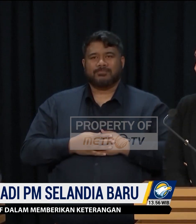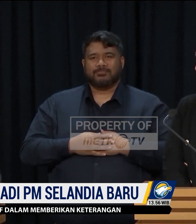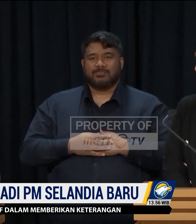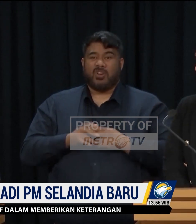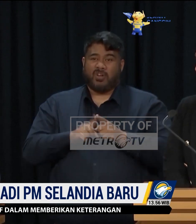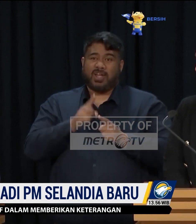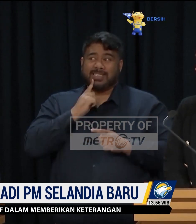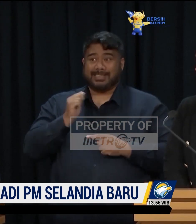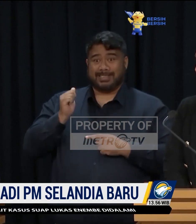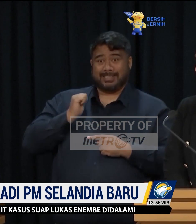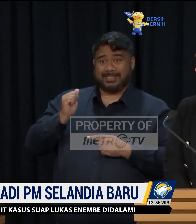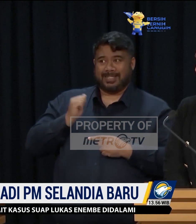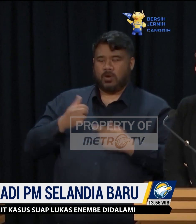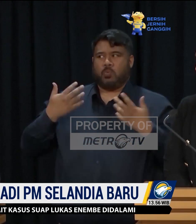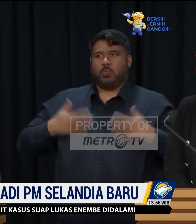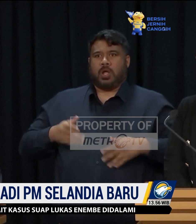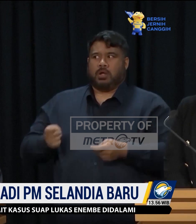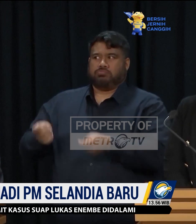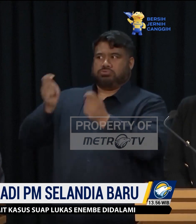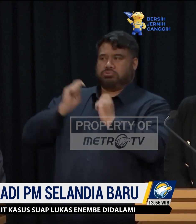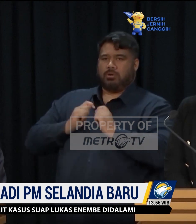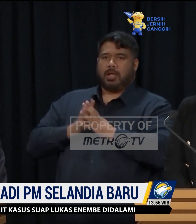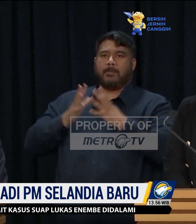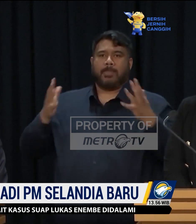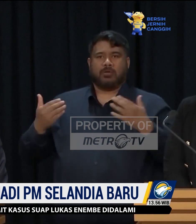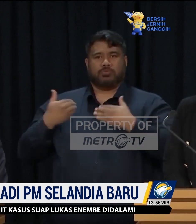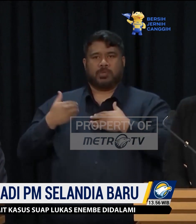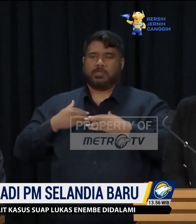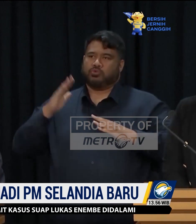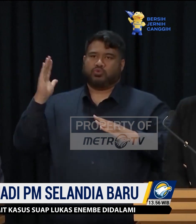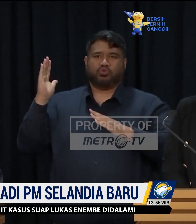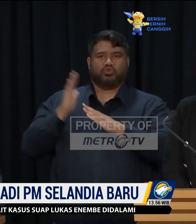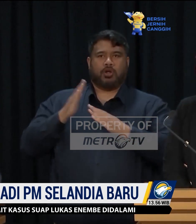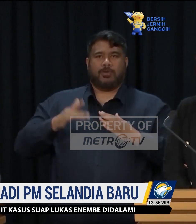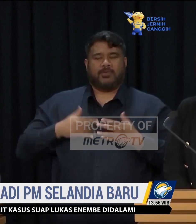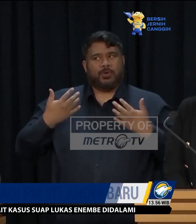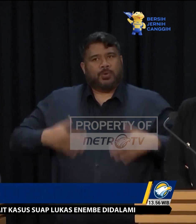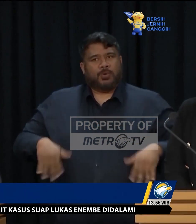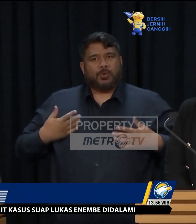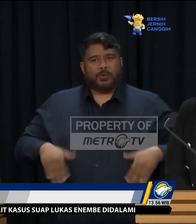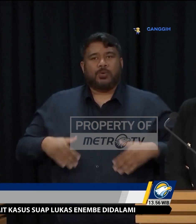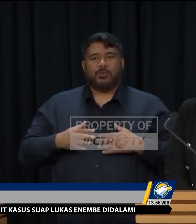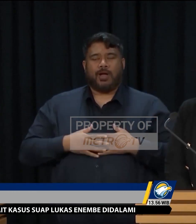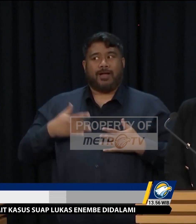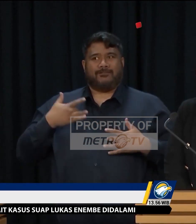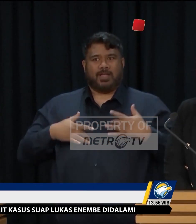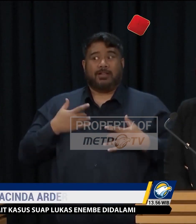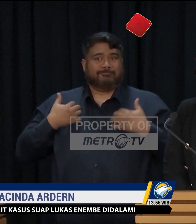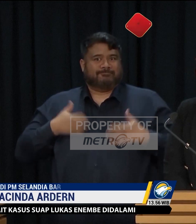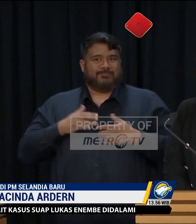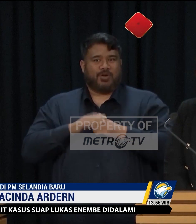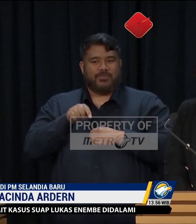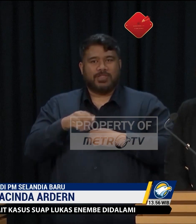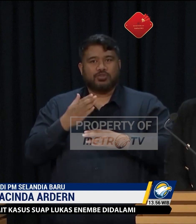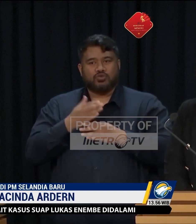pada konferensi gelar pada hari Minggu hapkins berjanji akan membawa Selandia Baru menjadi negara yang kuat dan membantu warganya untuk melewati masa